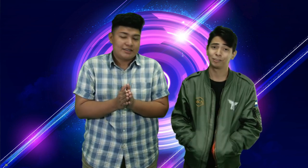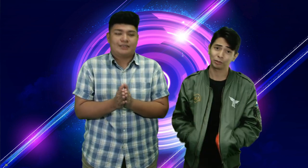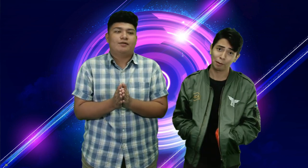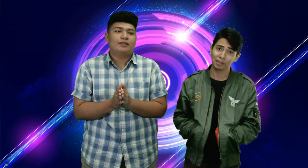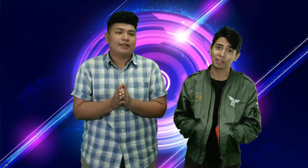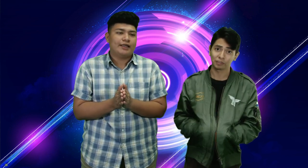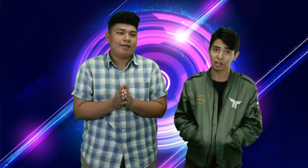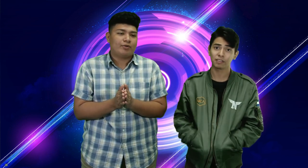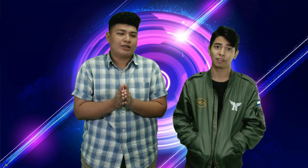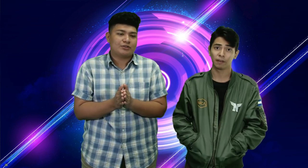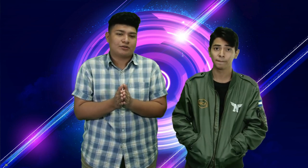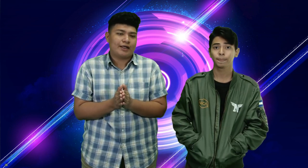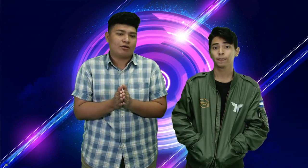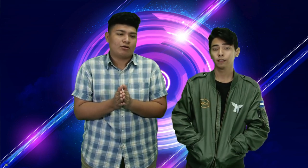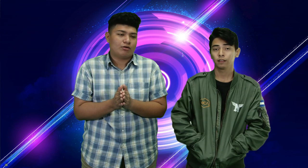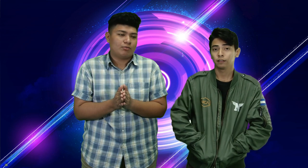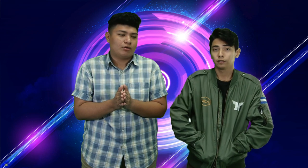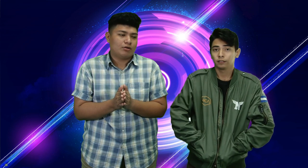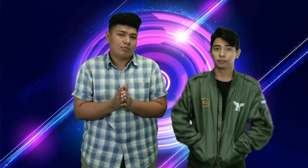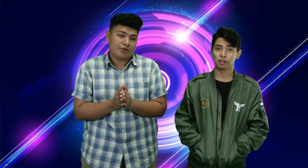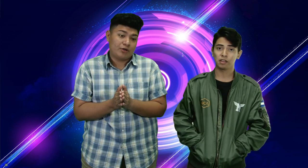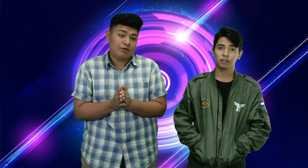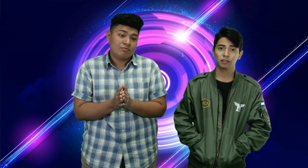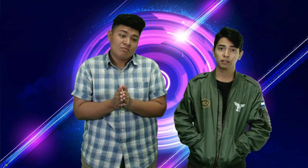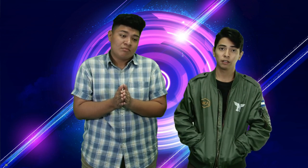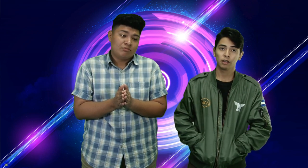así no entender por qué esos tercos como como yo